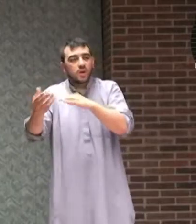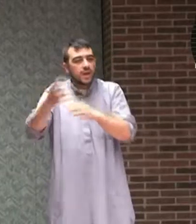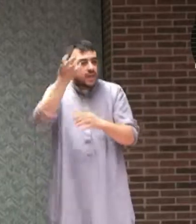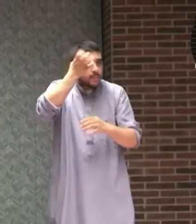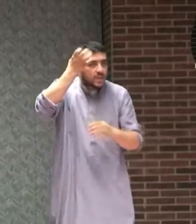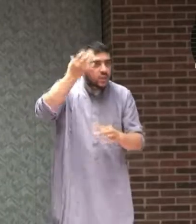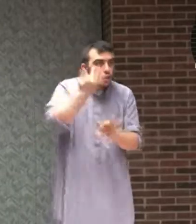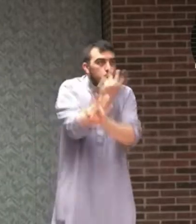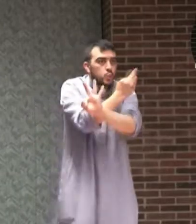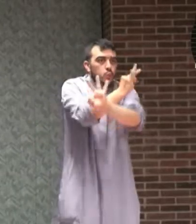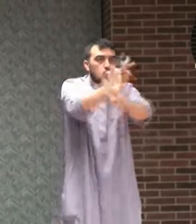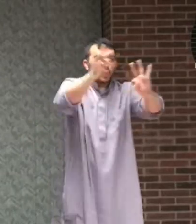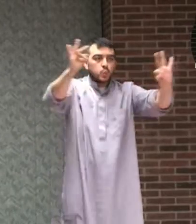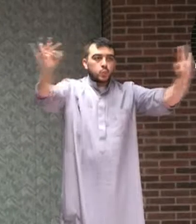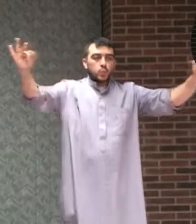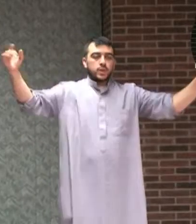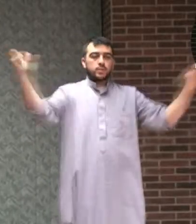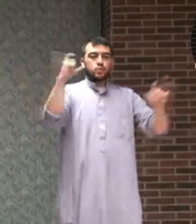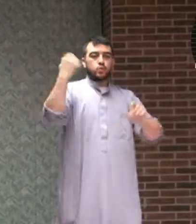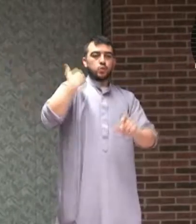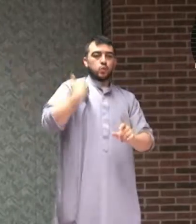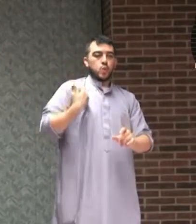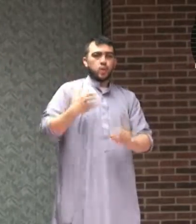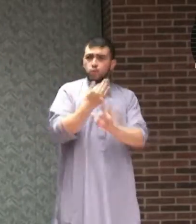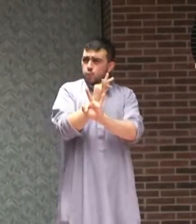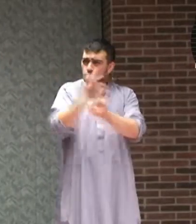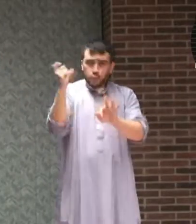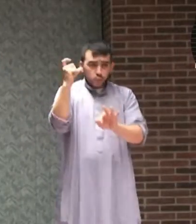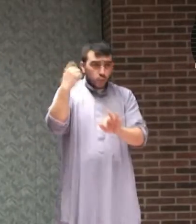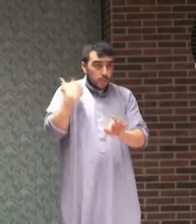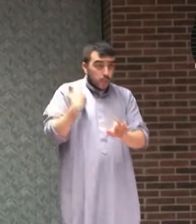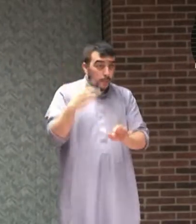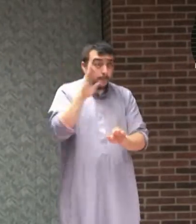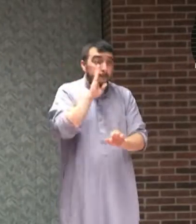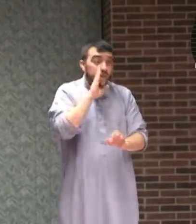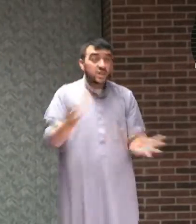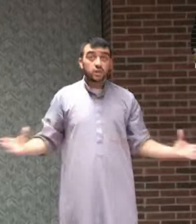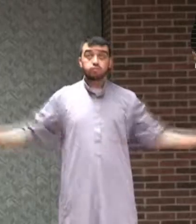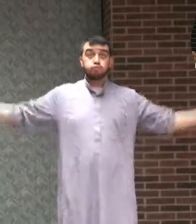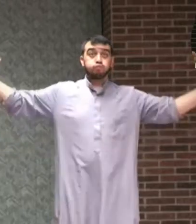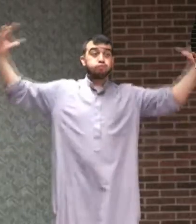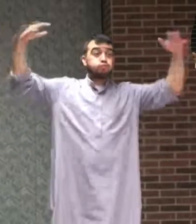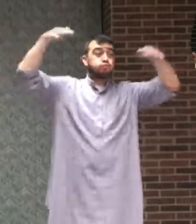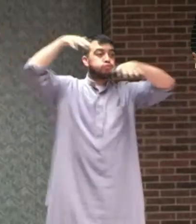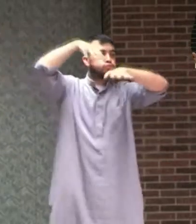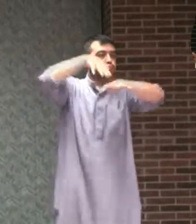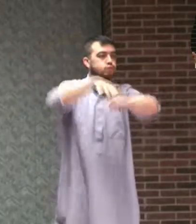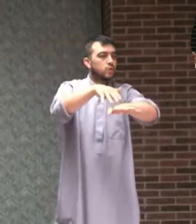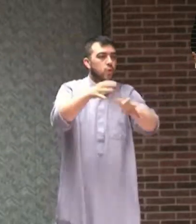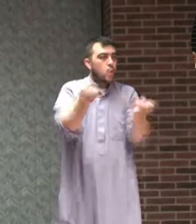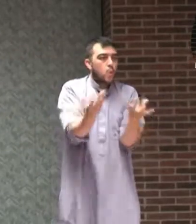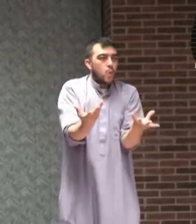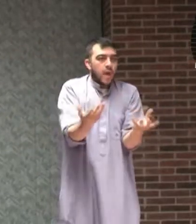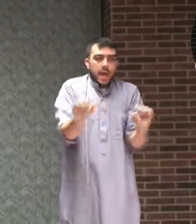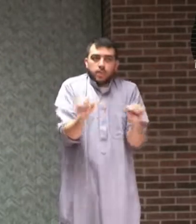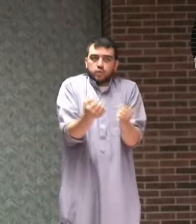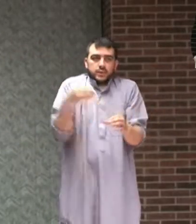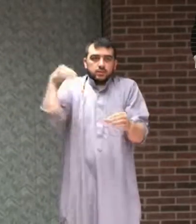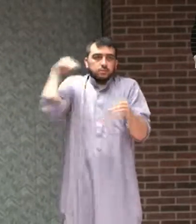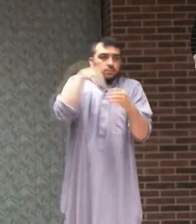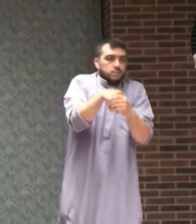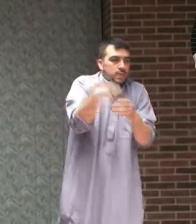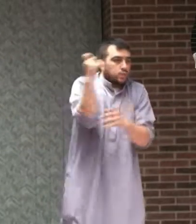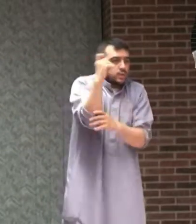de Belgique se réunissaient dans un même endroit ? Il faudrait un endroit donc très très large et très très grand. Cela